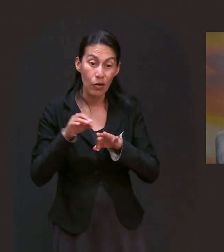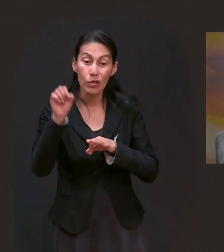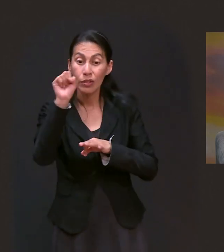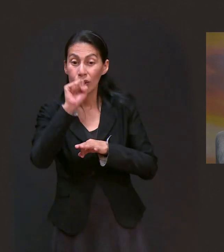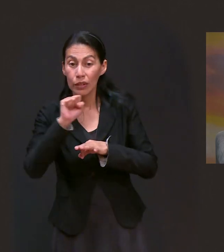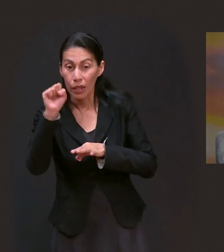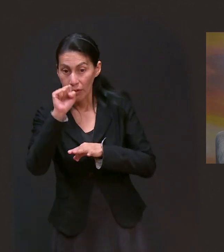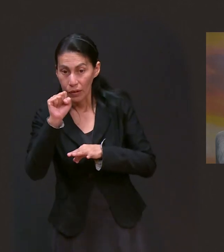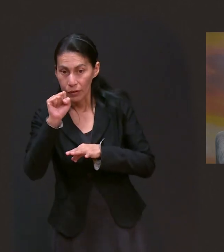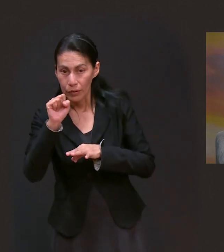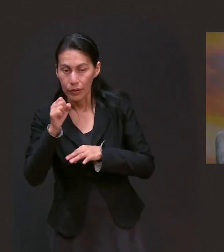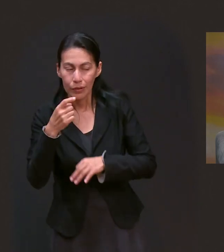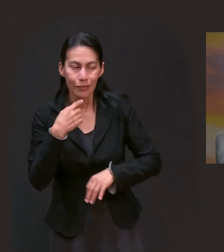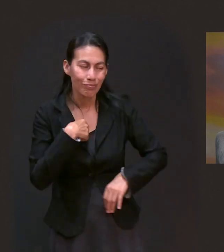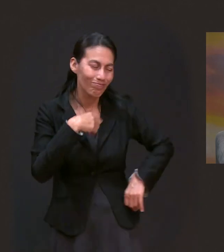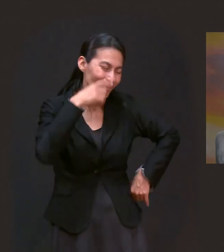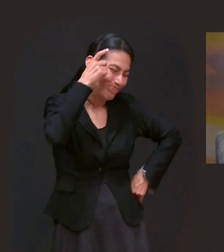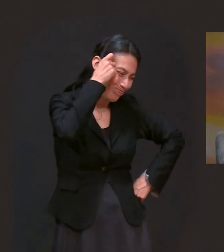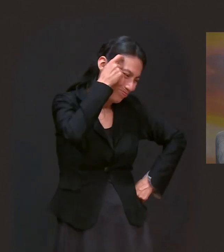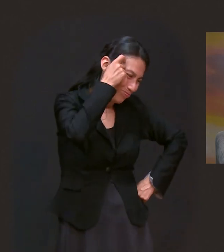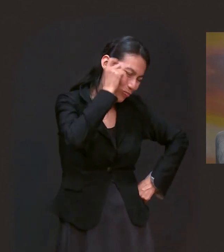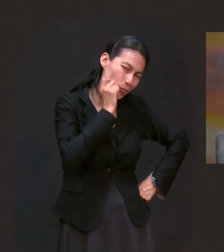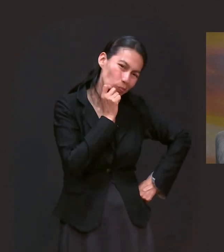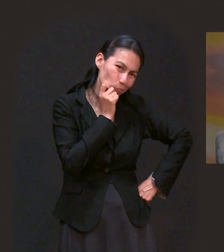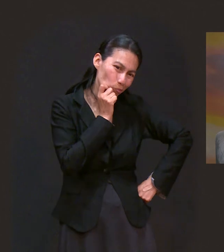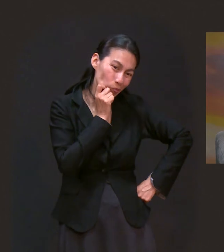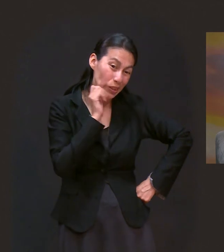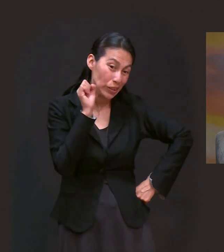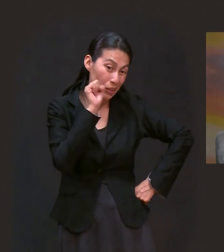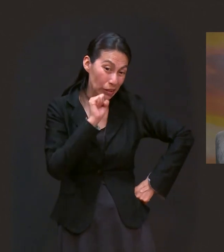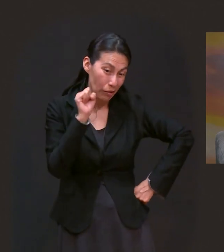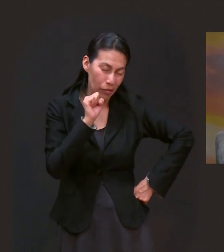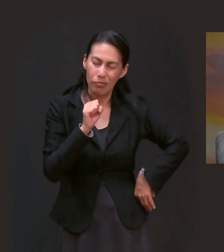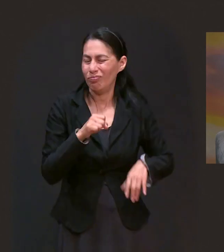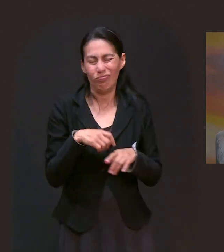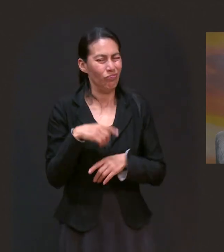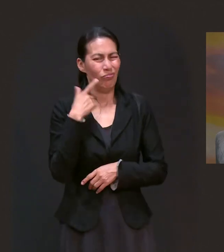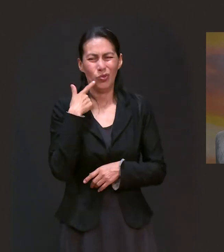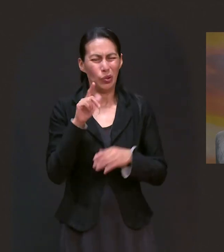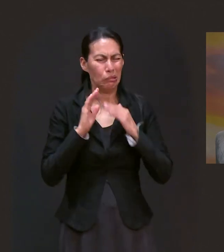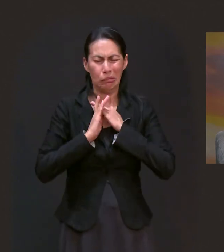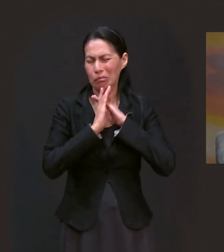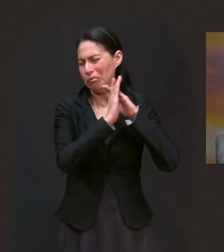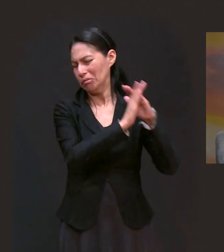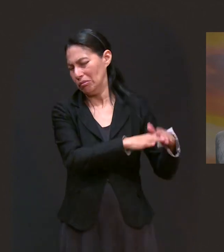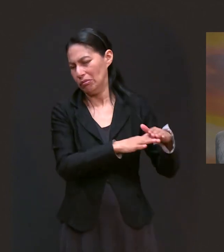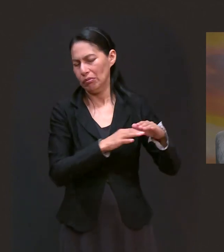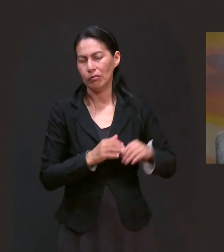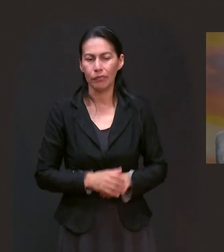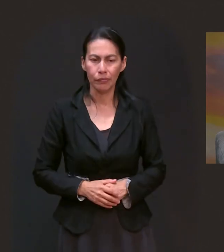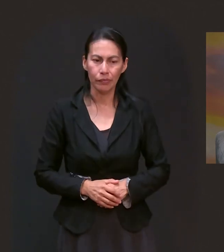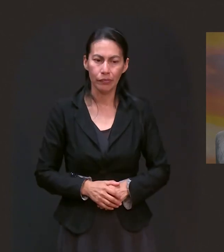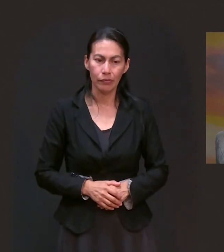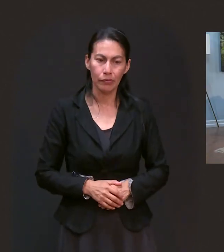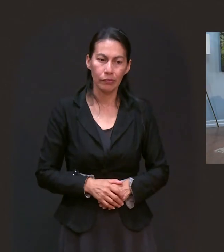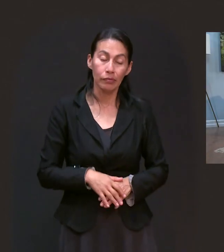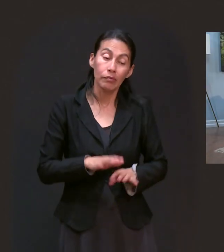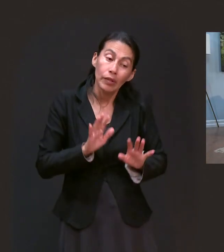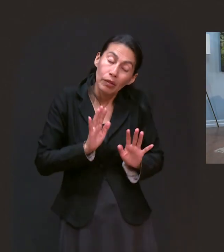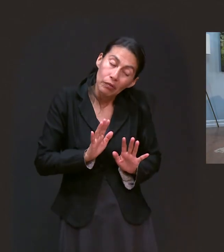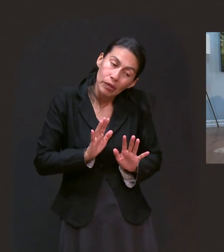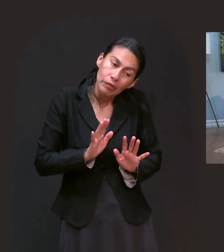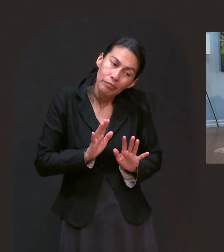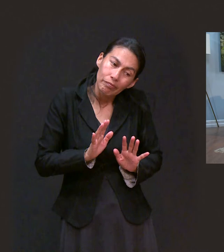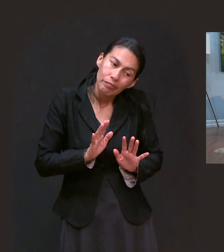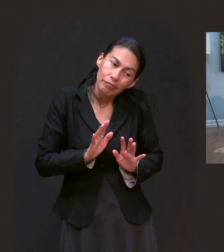plazas en sábado entonces yo dije no definitivamente en esa área nacional nuestro